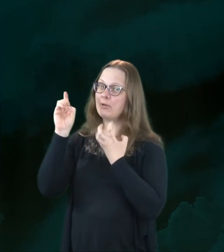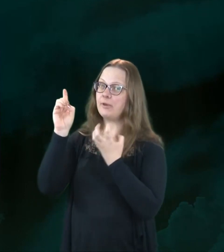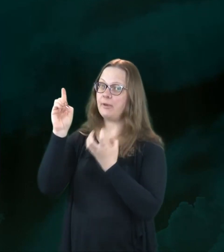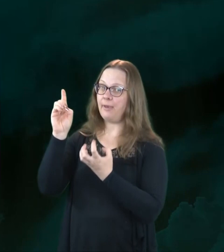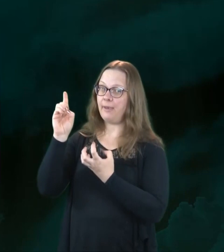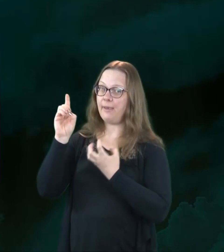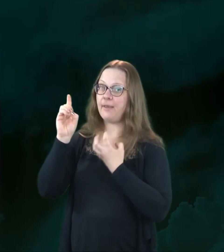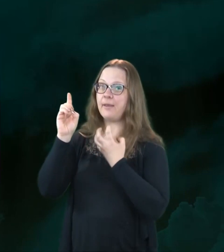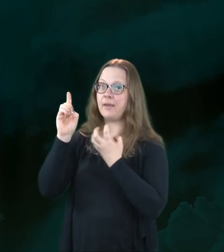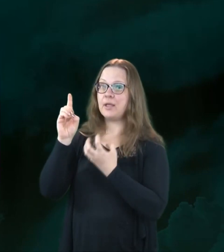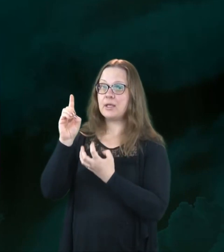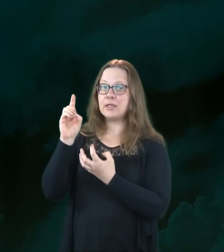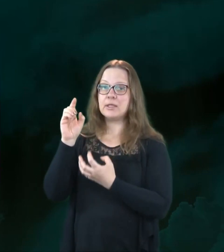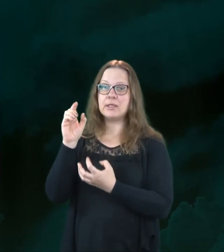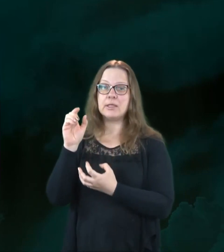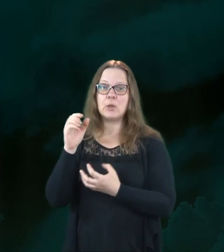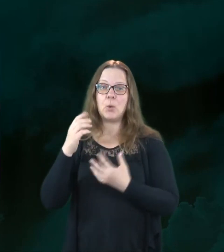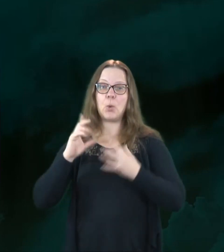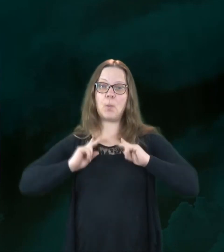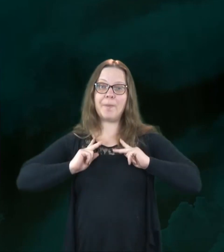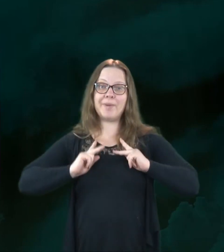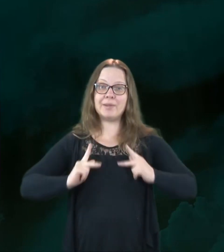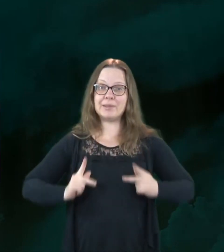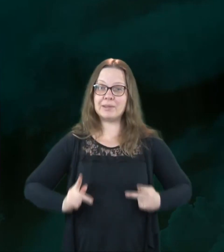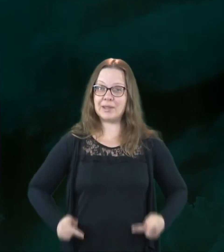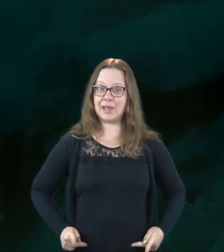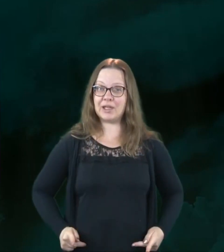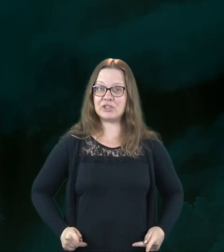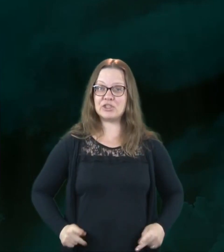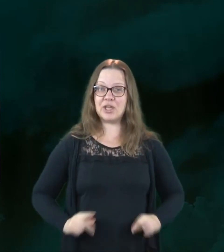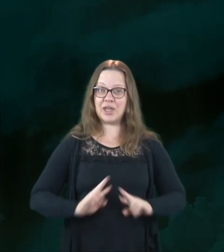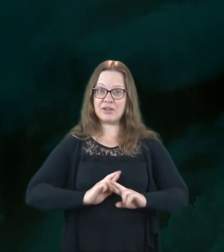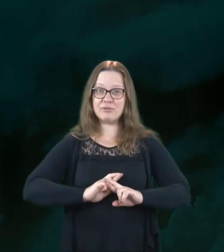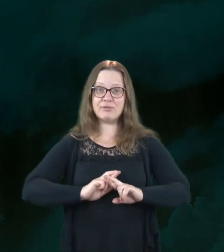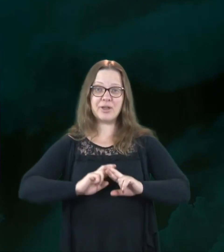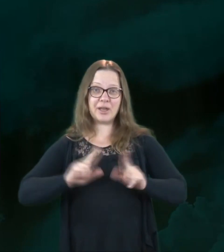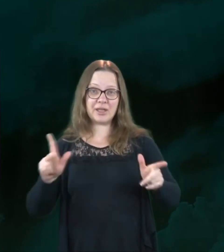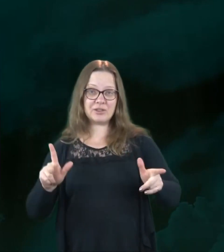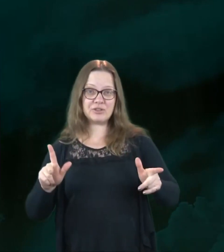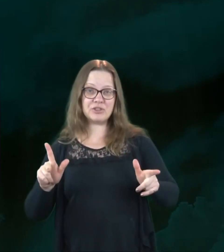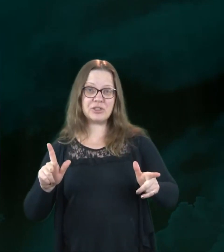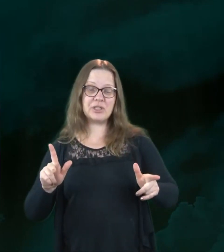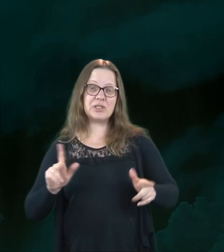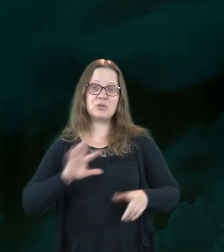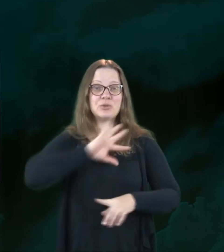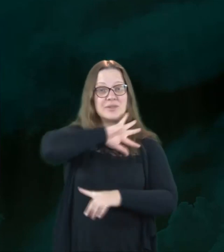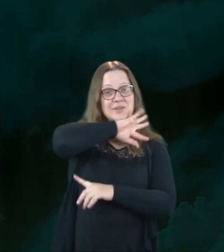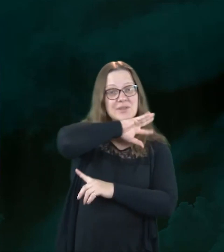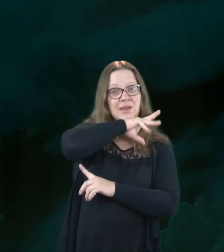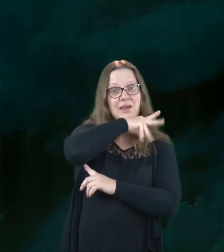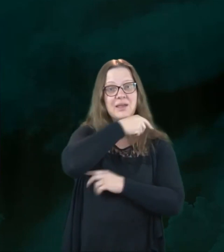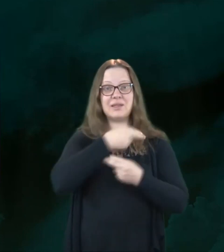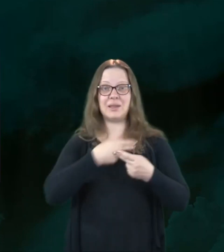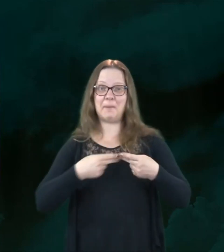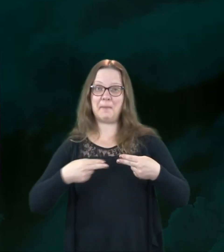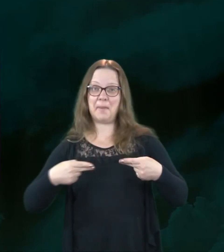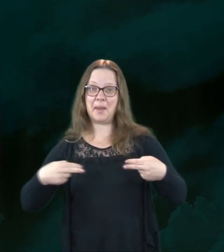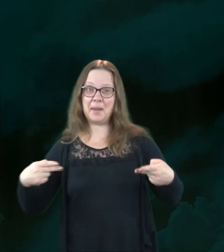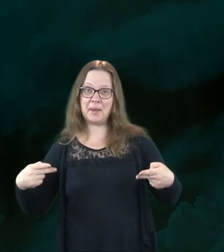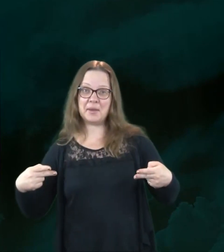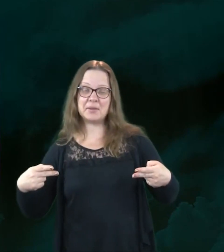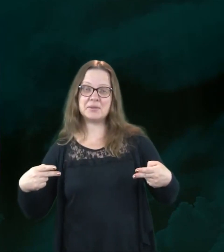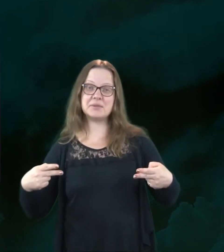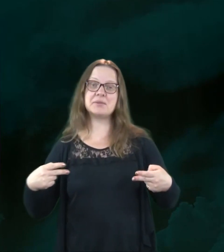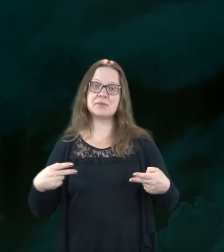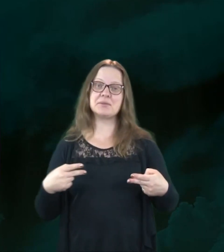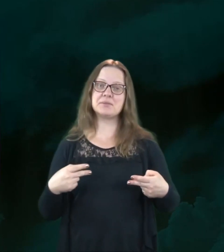todo o resto da criação. Esse homem, ele tem o seu corpo como todos os demais,